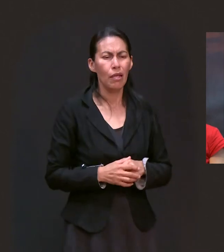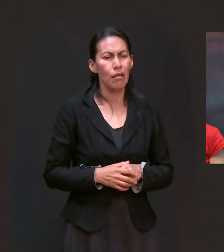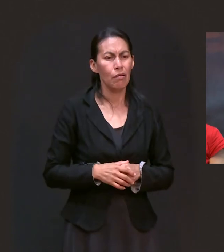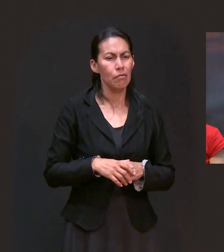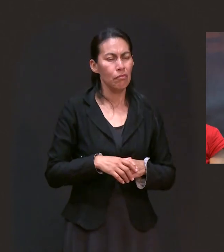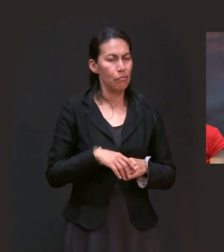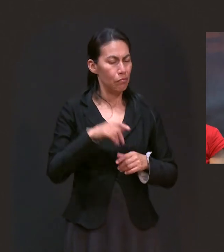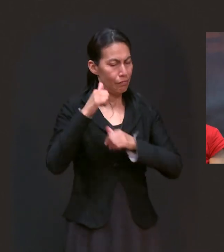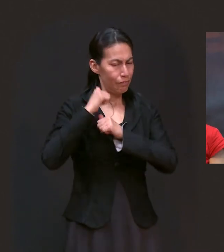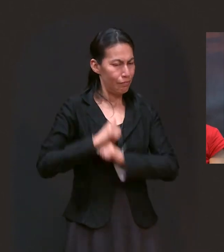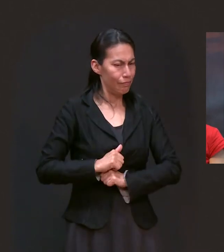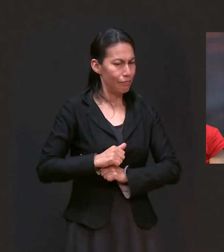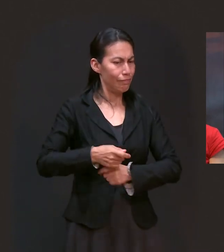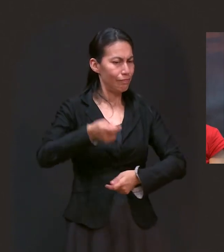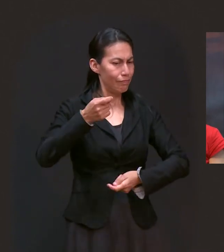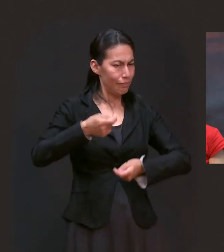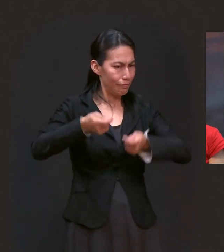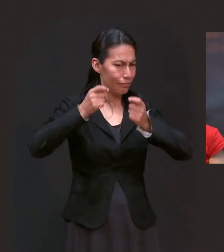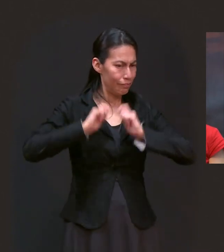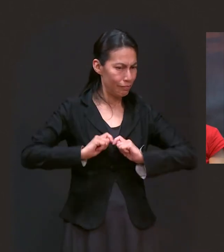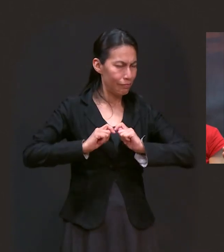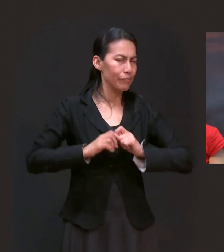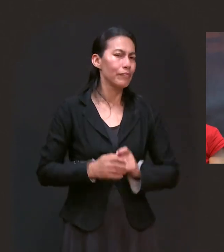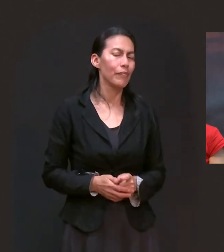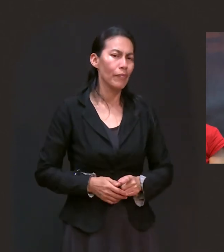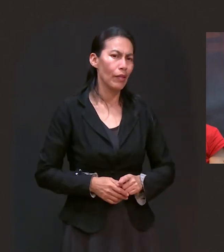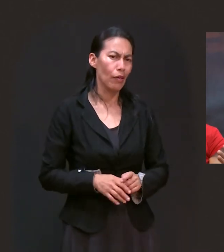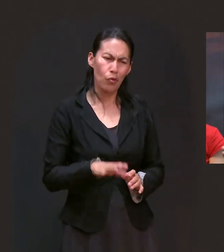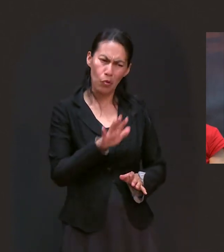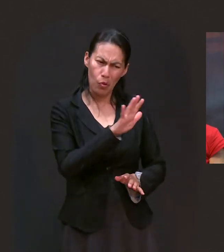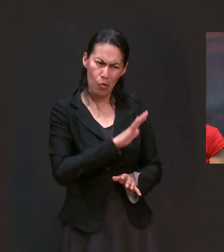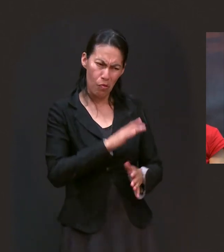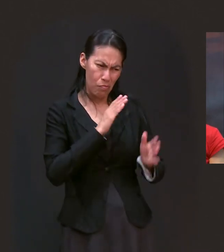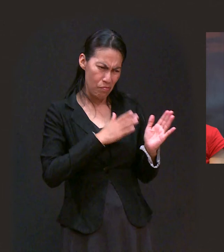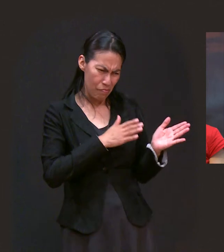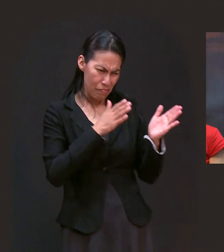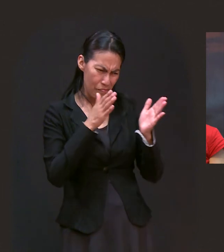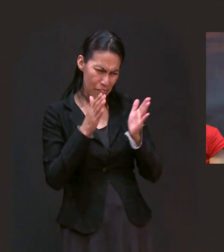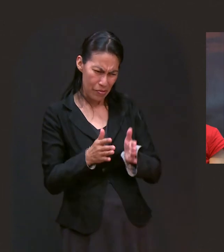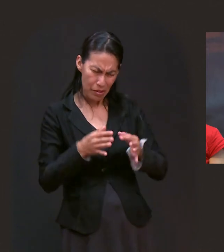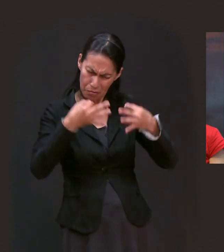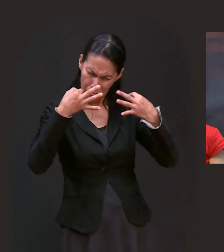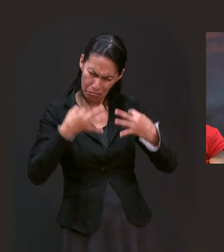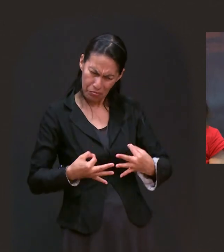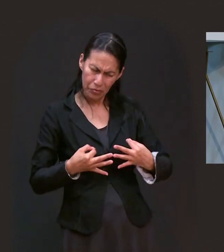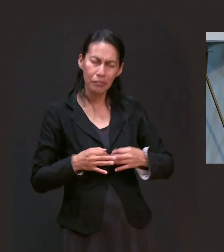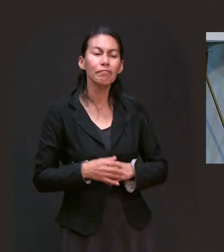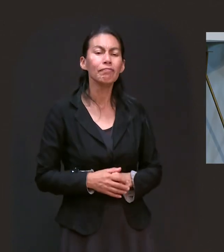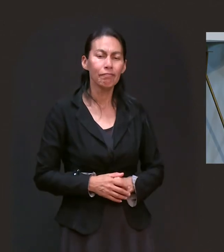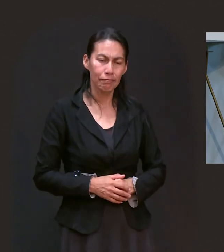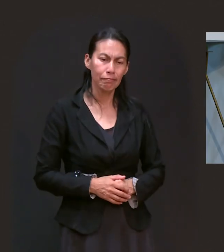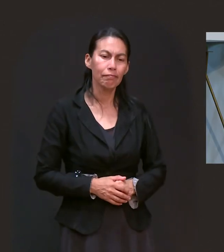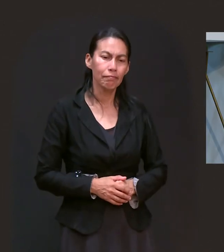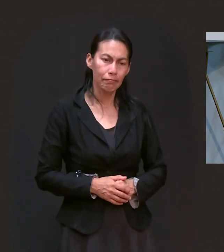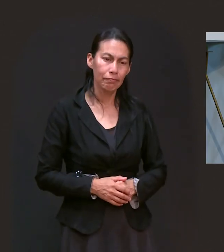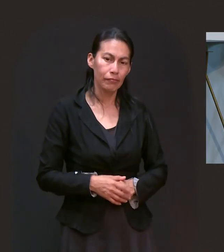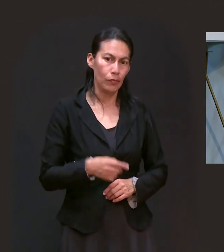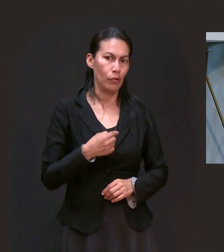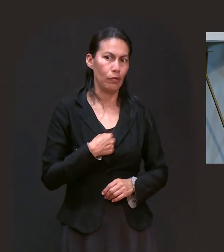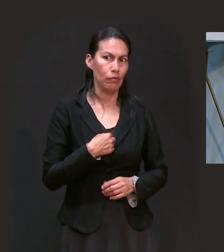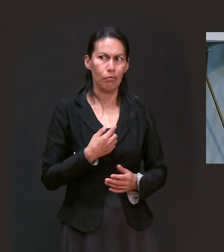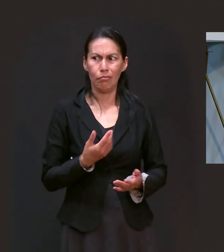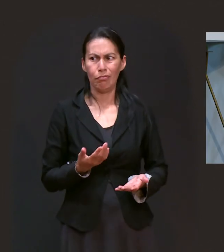compositiva de esto esto va a hacer el ingeniero encargado de esto hace esto y ya para adelante no o sea ya estaba los planes del futuro